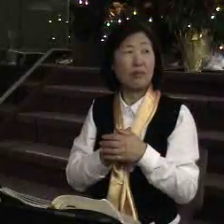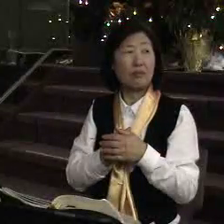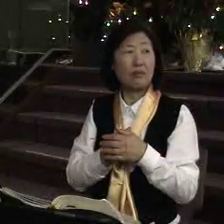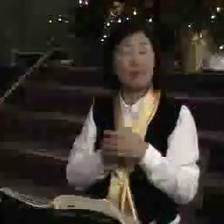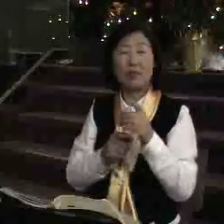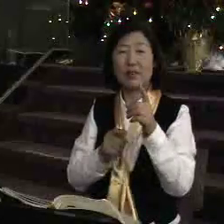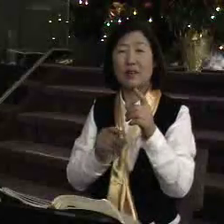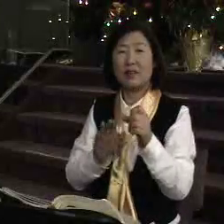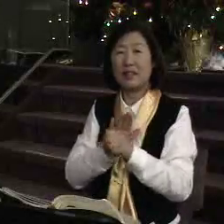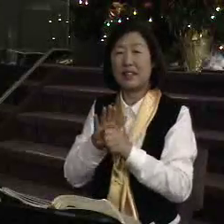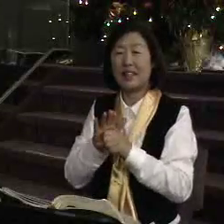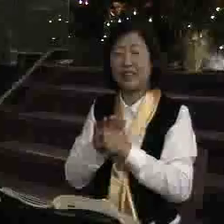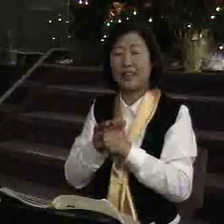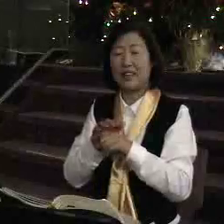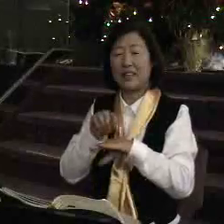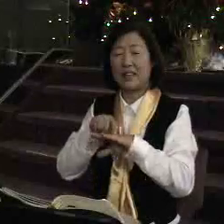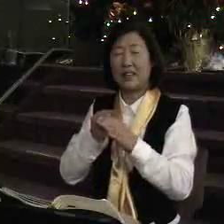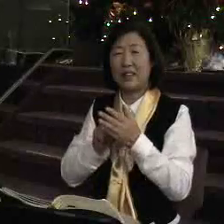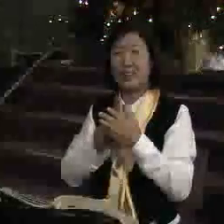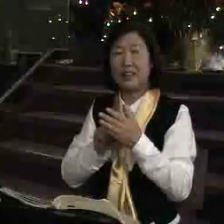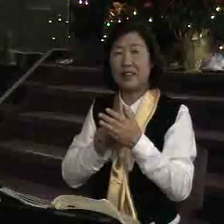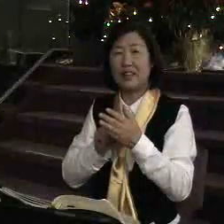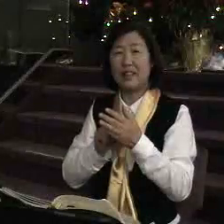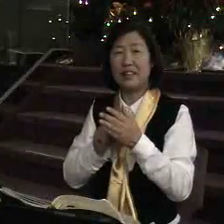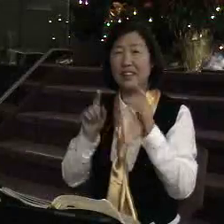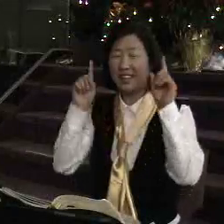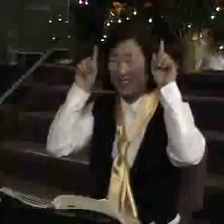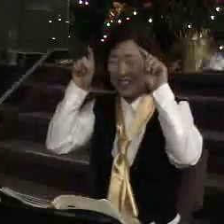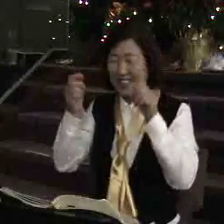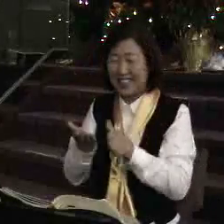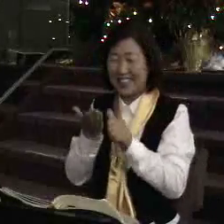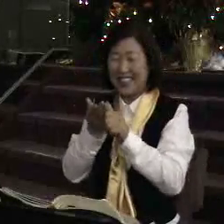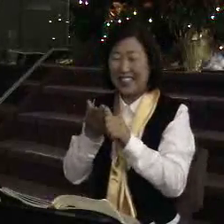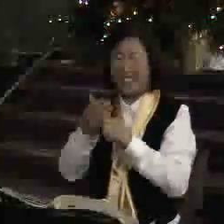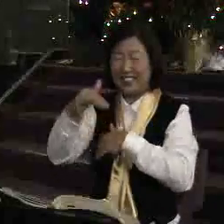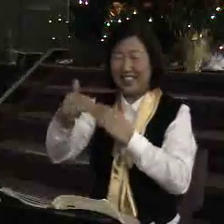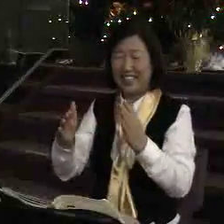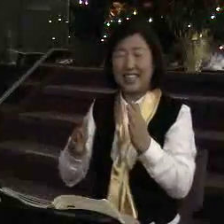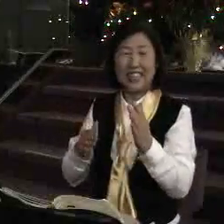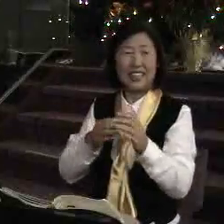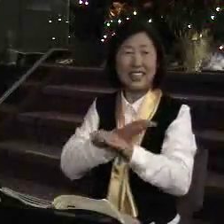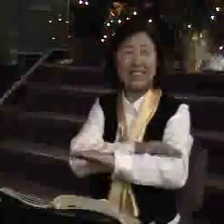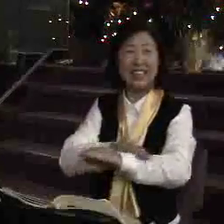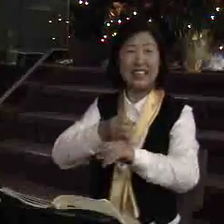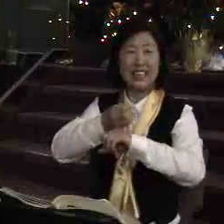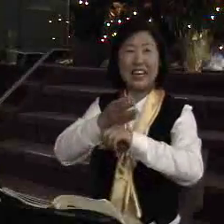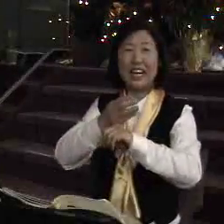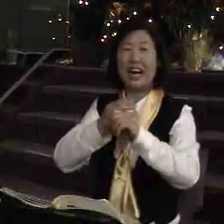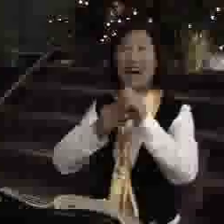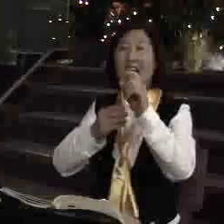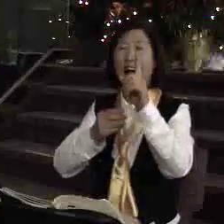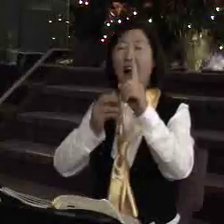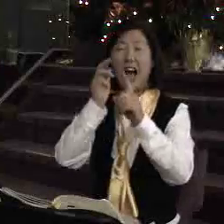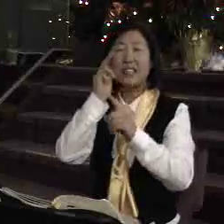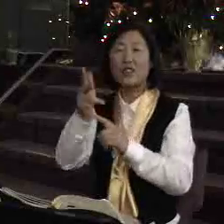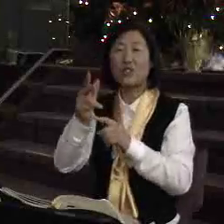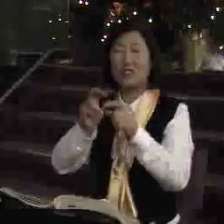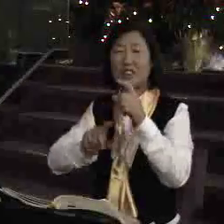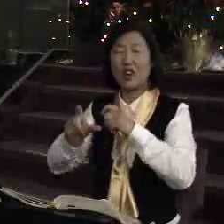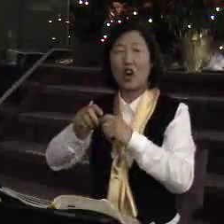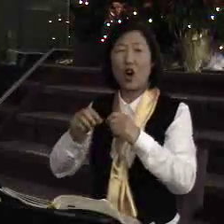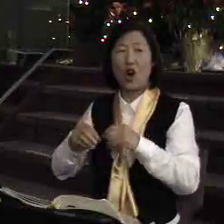그 사랑과 애틋한 마음이 2층의 목양실까지 잘 전달이 되었습니다. 그래서 1월 한 주 동안 더 쉬시고요.